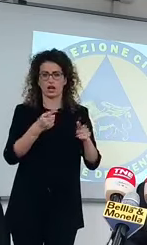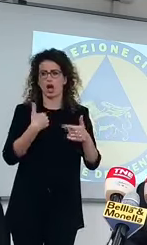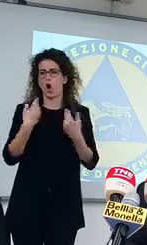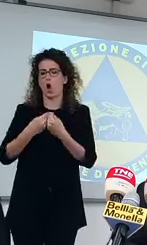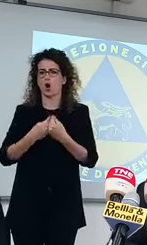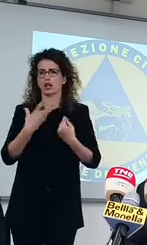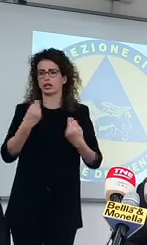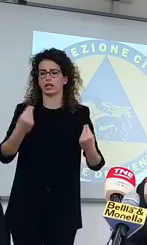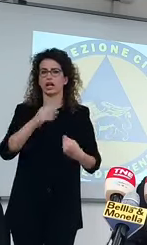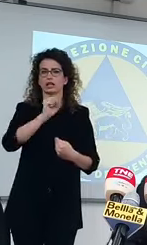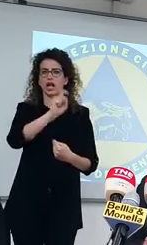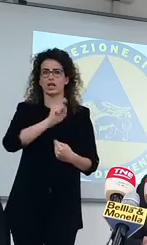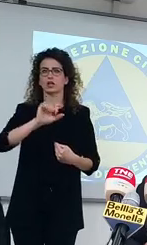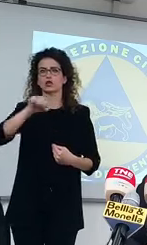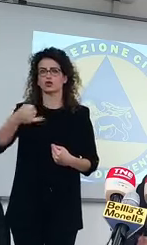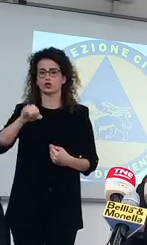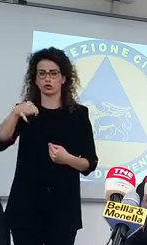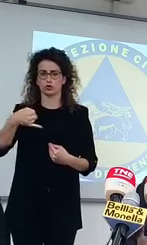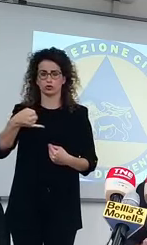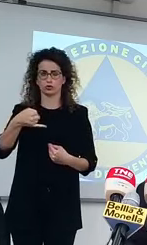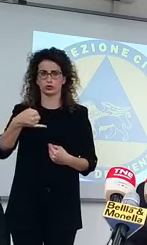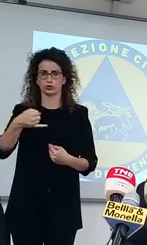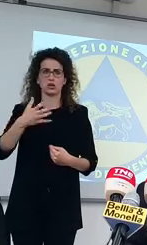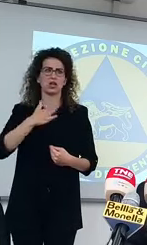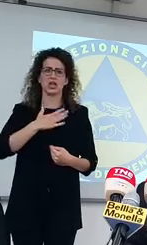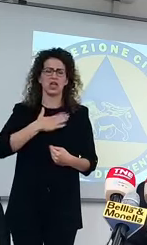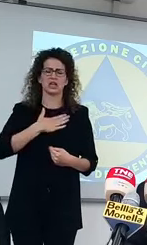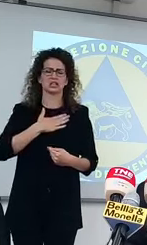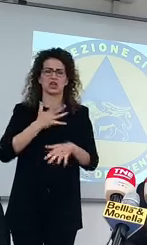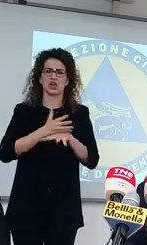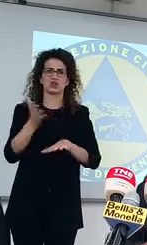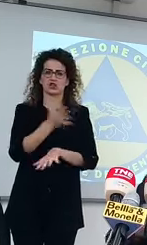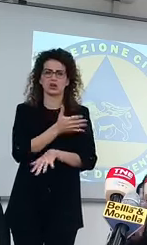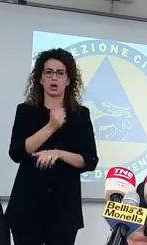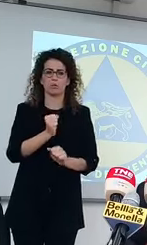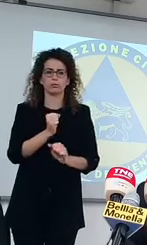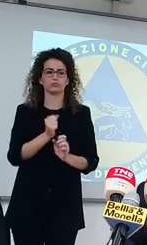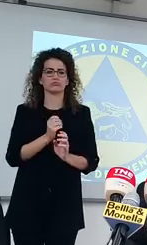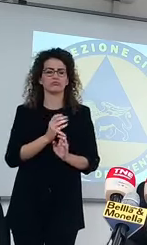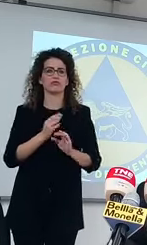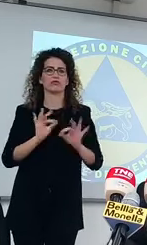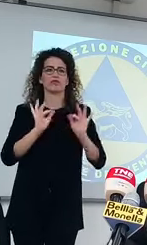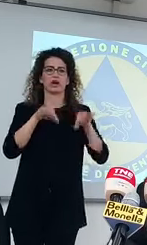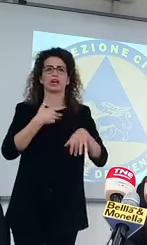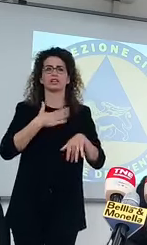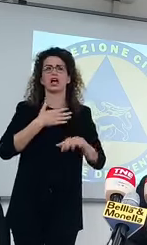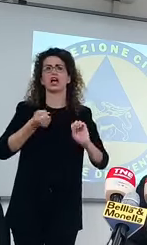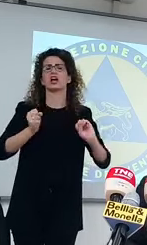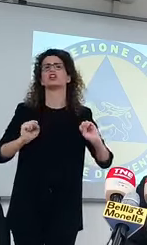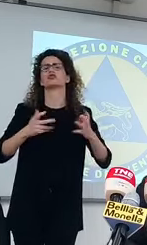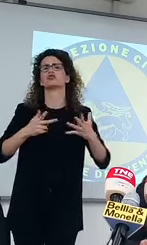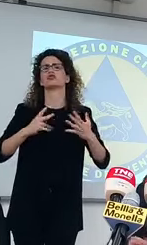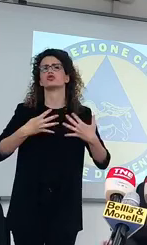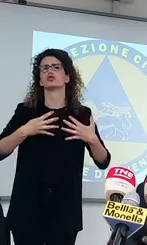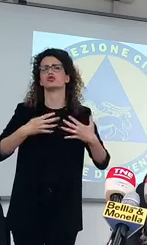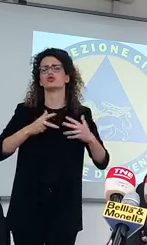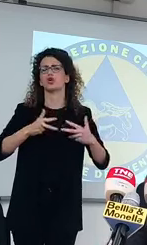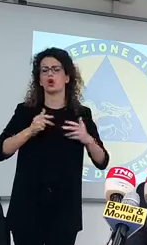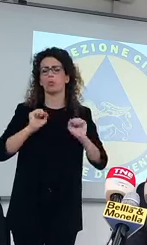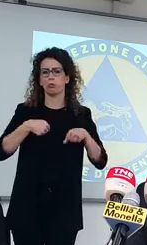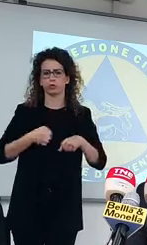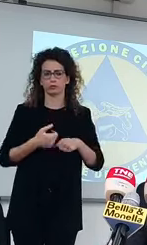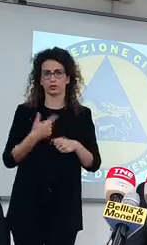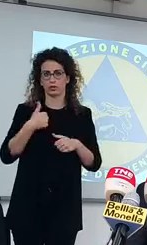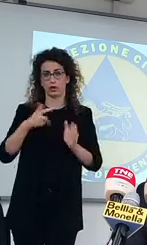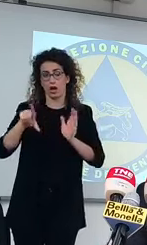AstraZeneca o Johnson & Johnson, ci vai a prescindere dalla tua età, ci puoi andare anche a 18 anni se vuoi, ricordo che erano autorizzati sopra i 18